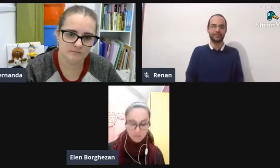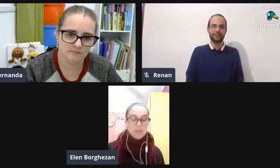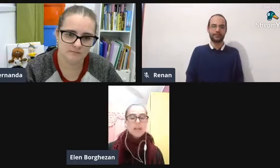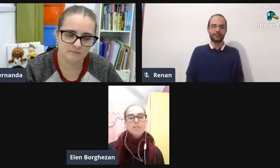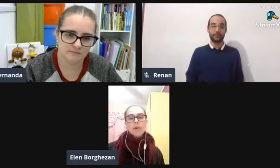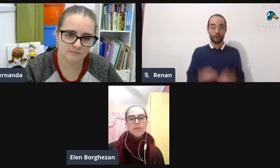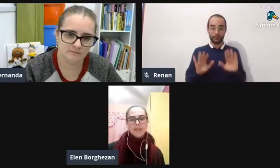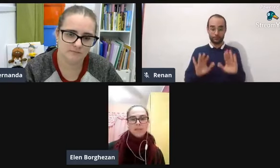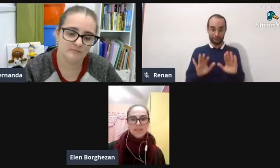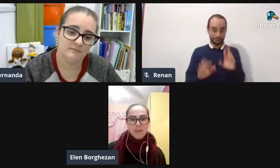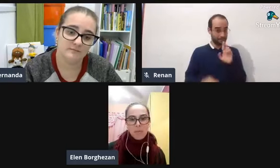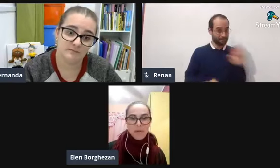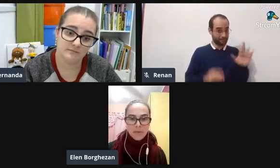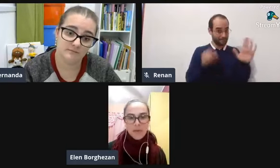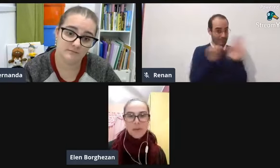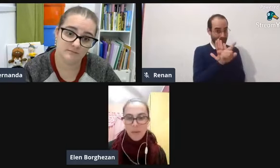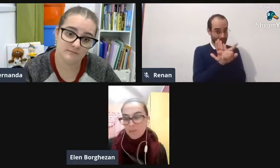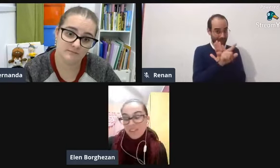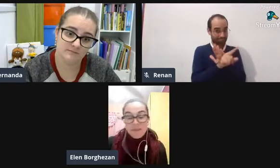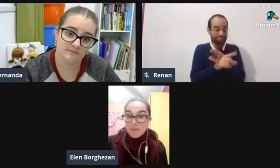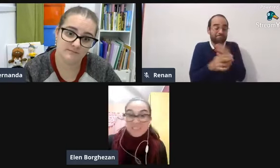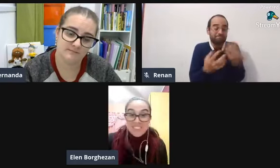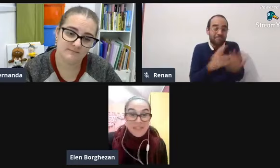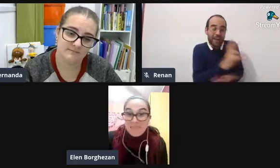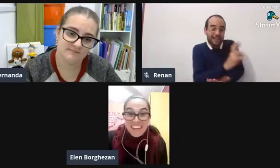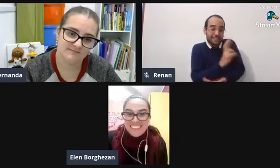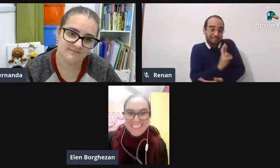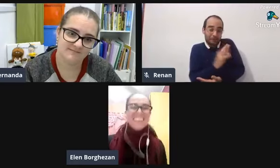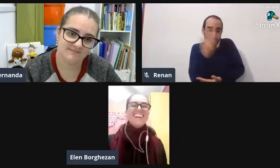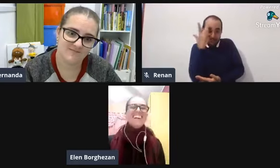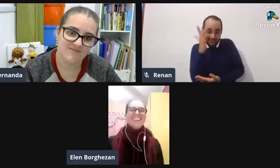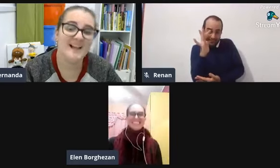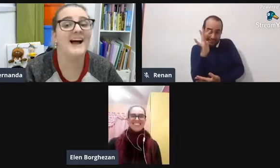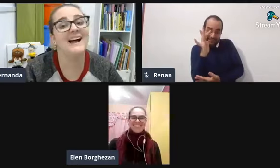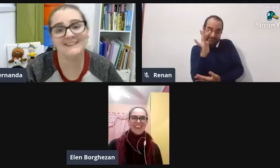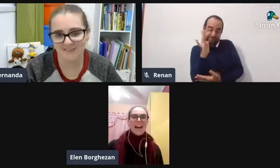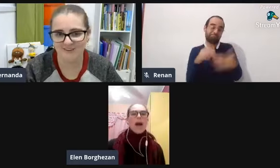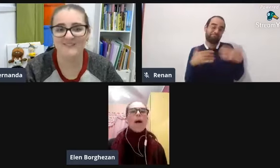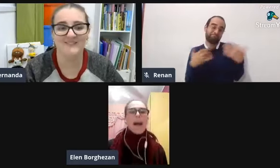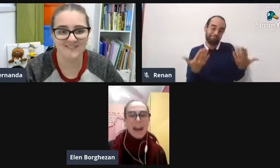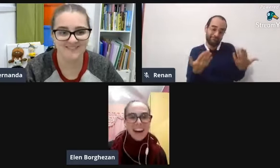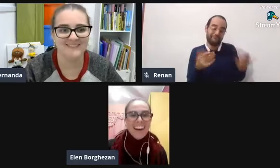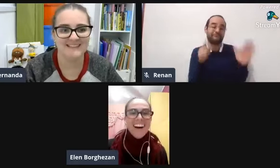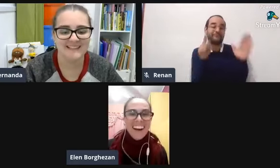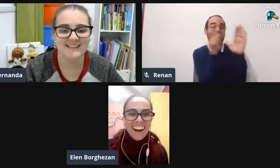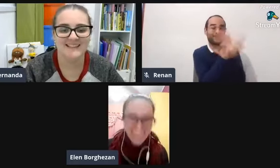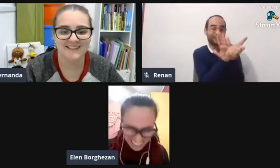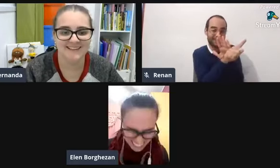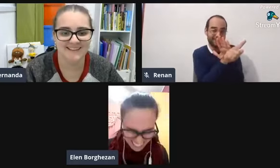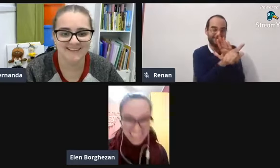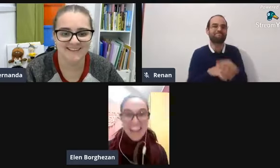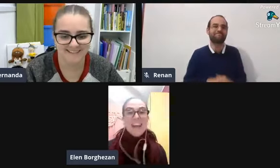sei se tu vai conseguir responder, mas como tem pergunta surpresa. Tá bom.